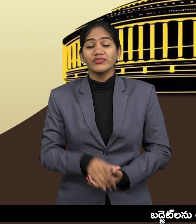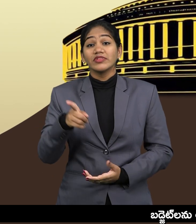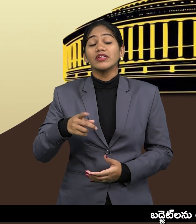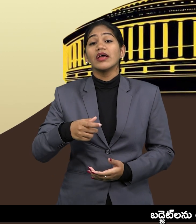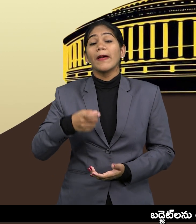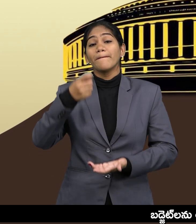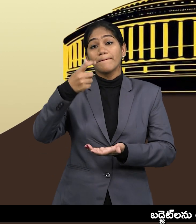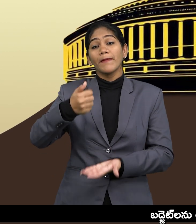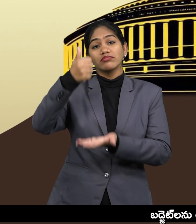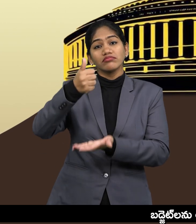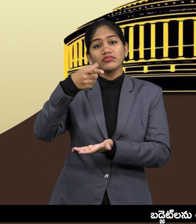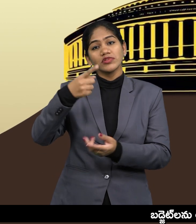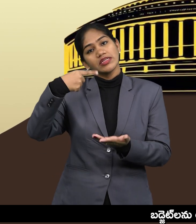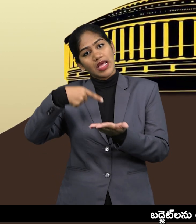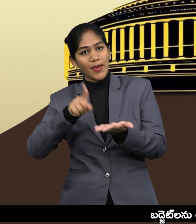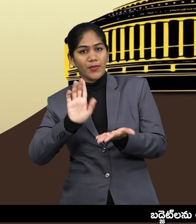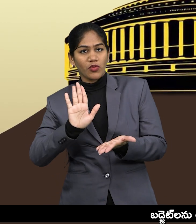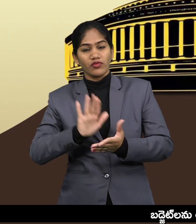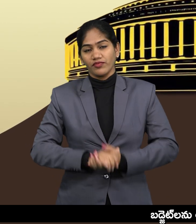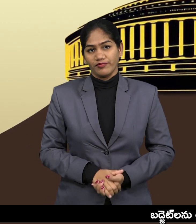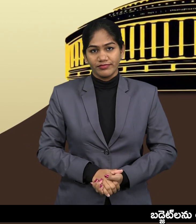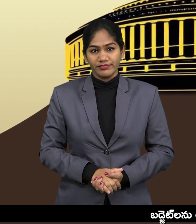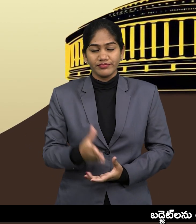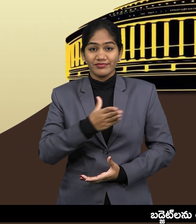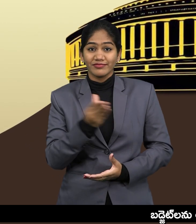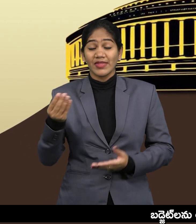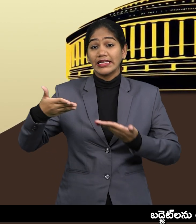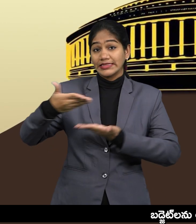బడ్జెట్ను ఆమోదిస్తుంది, అభివృద్ధి ప్రణాళికలు,